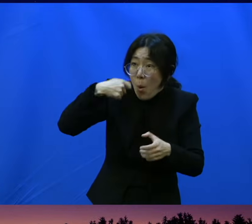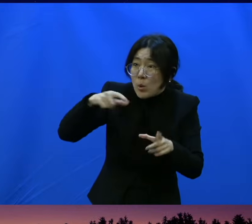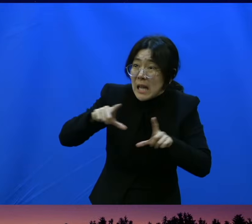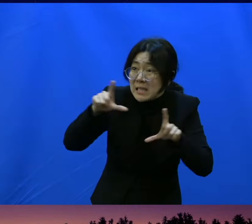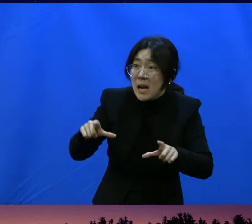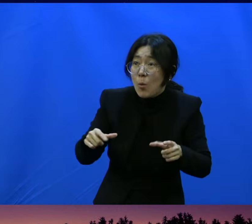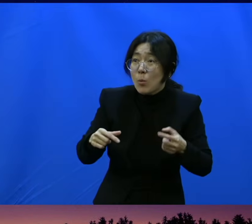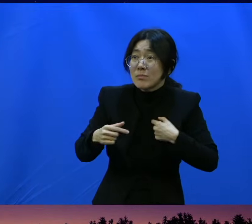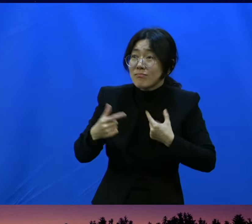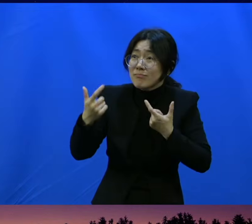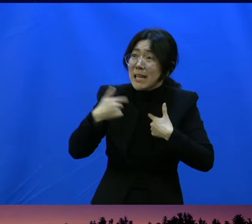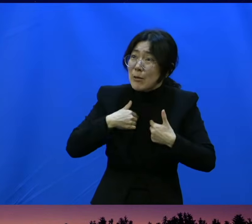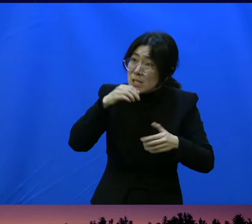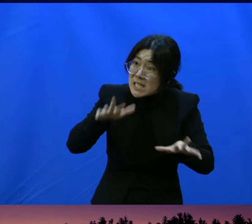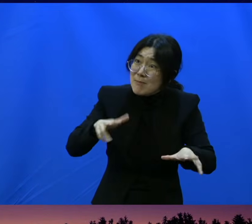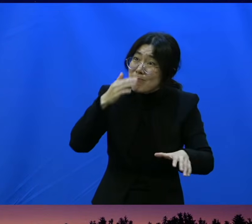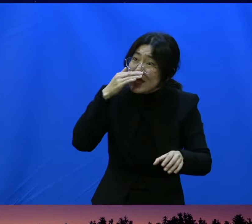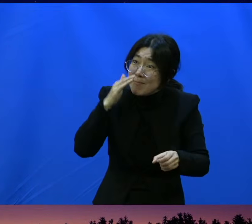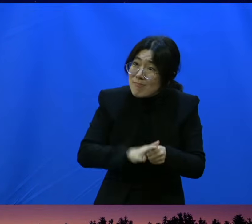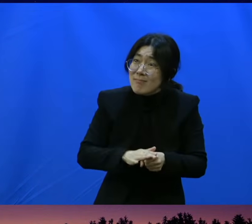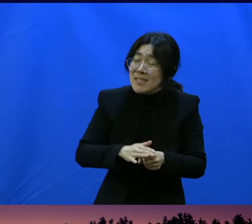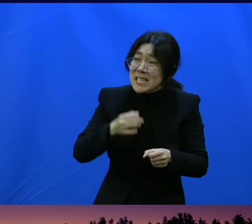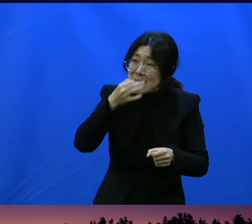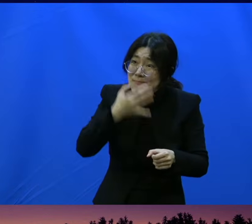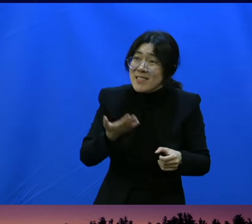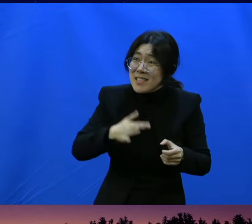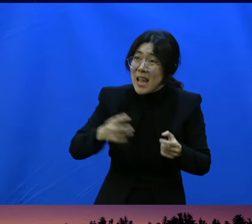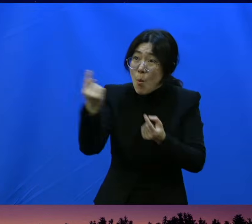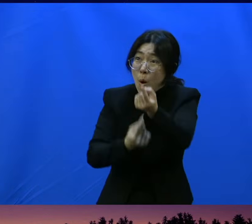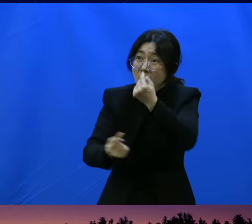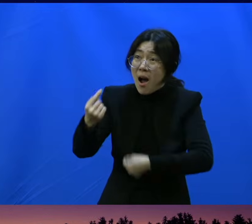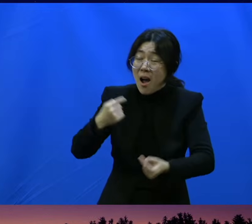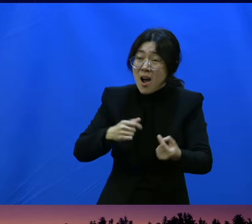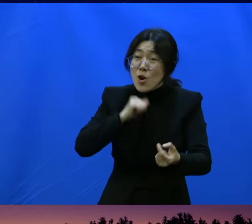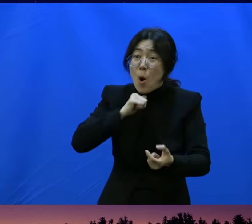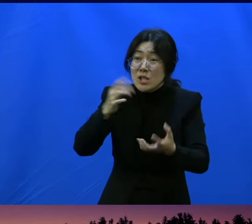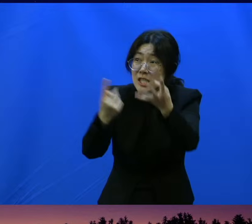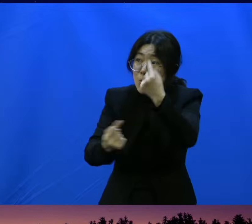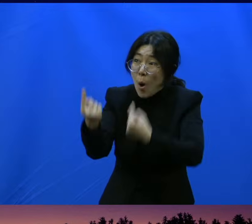400명이 몰려들어온 거예요. 거의 거짓대들이 온 거죠.